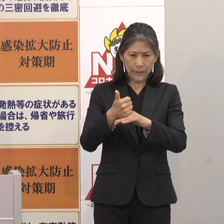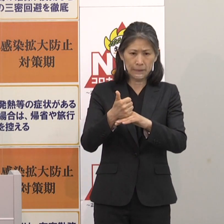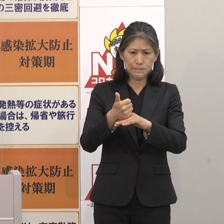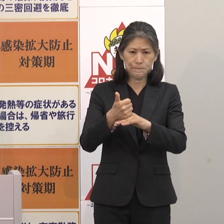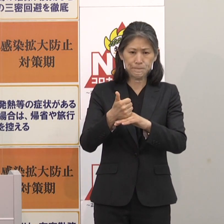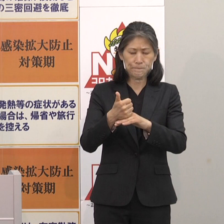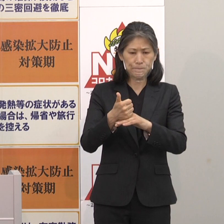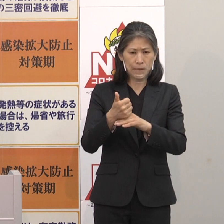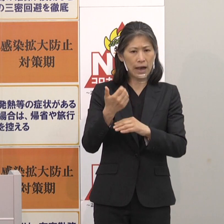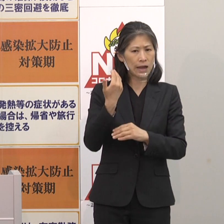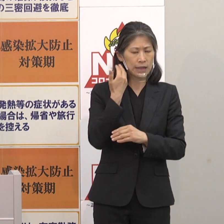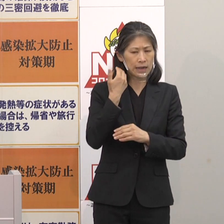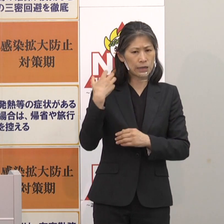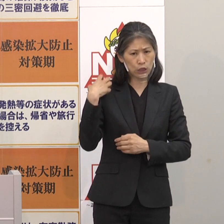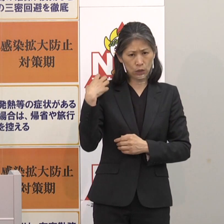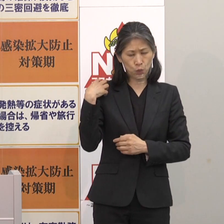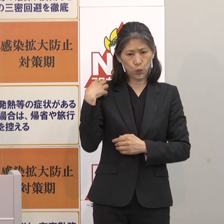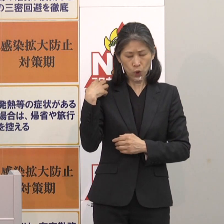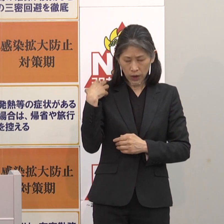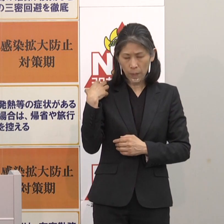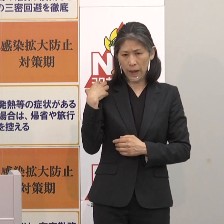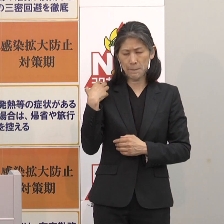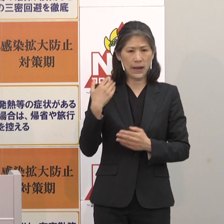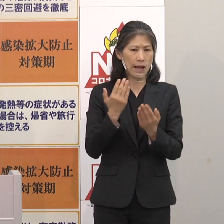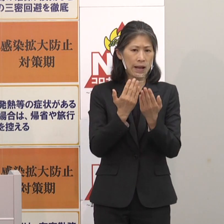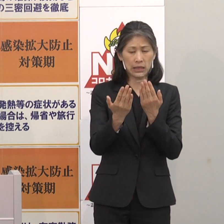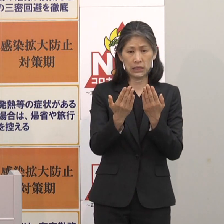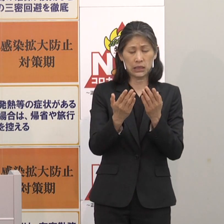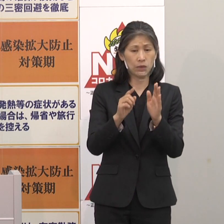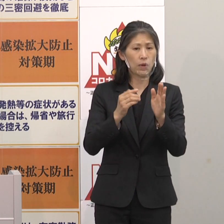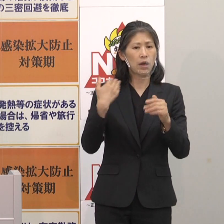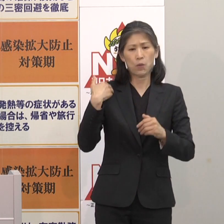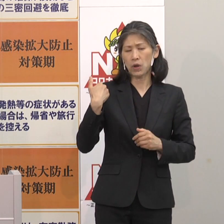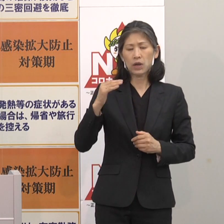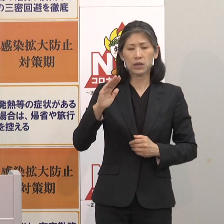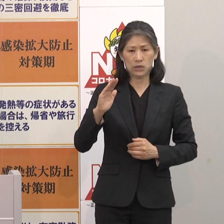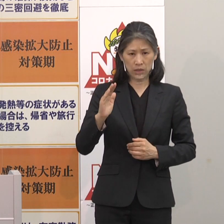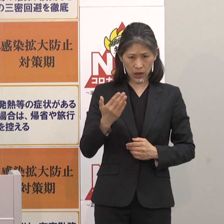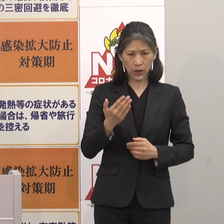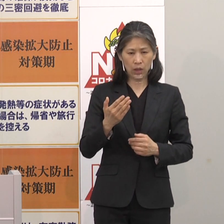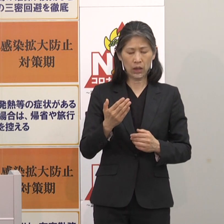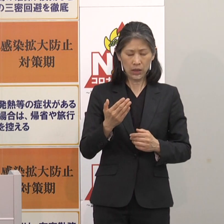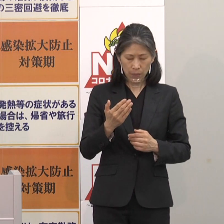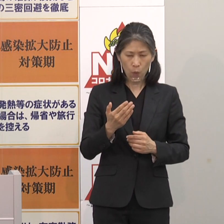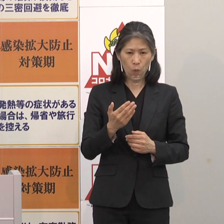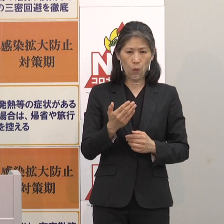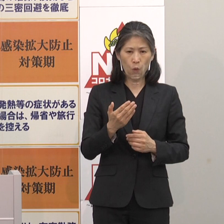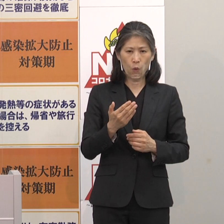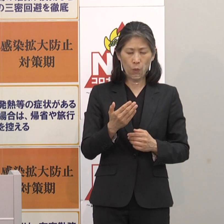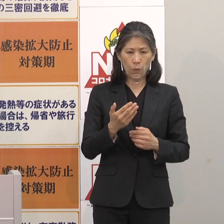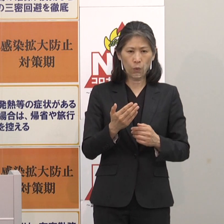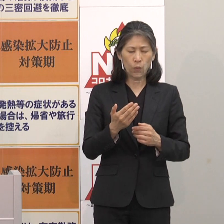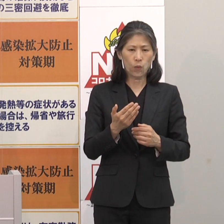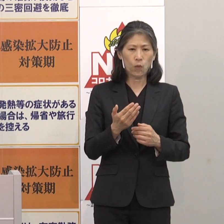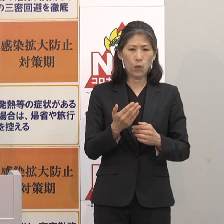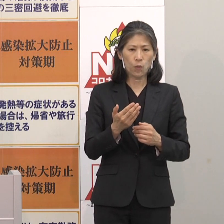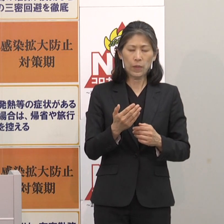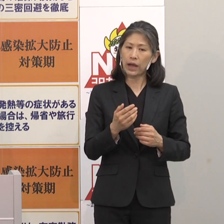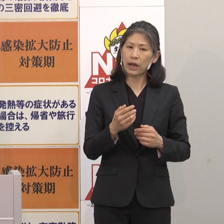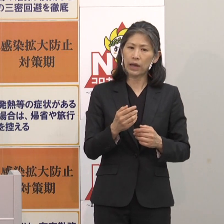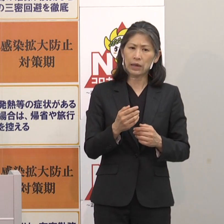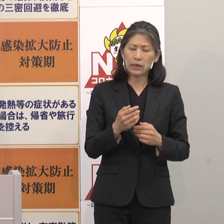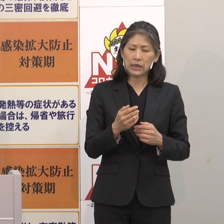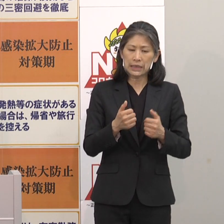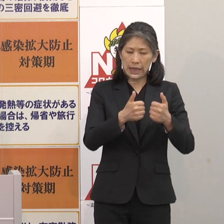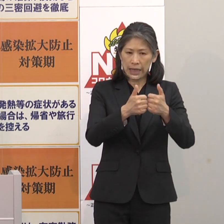っていないと思いますけれども、そういう何らかの形でのやはり関係閣僚の会合が高松で開か